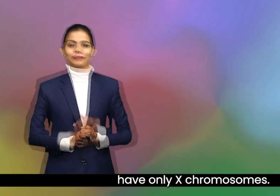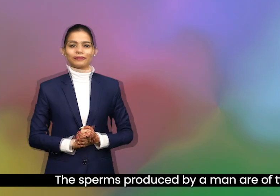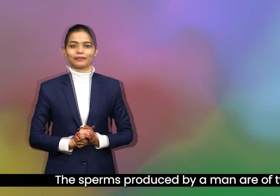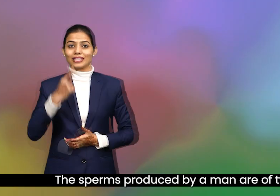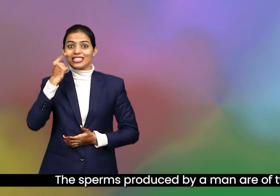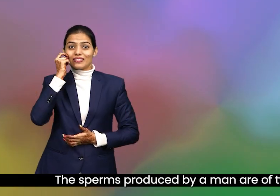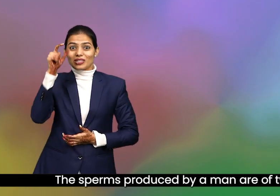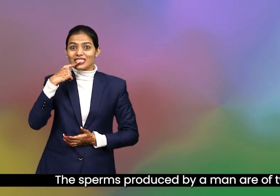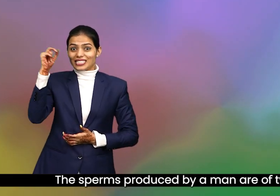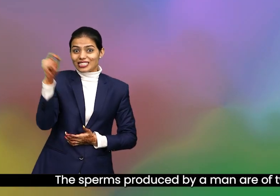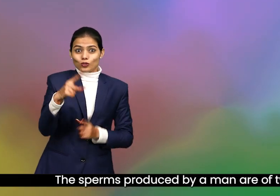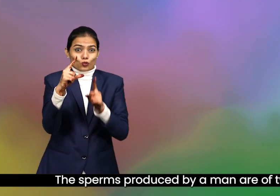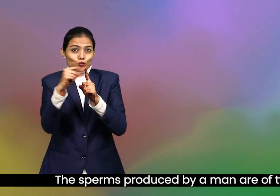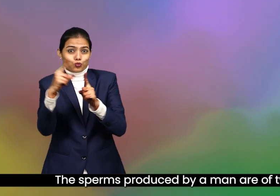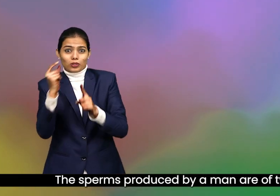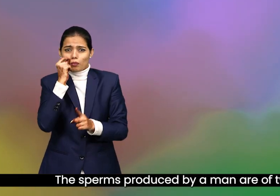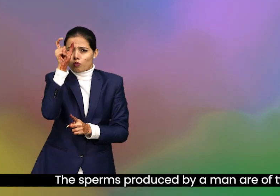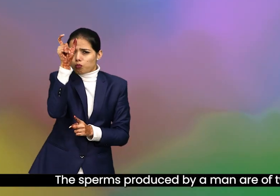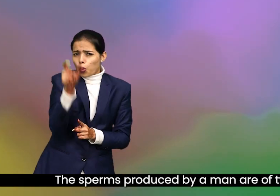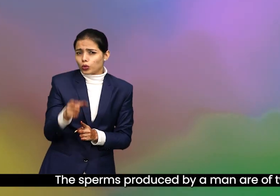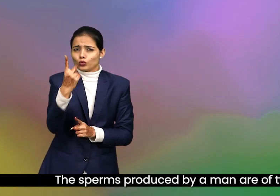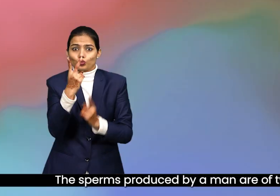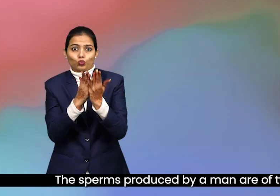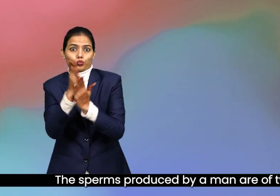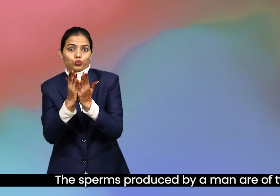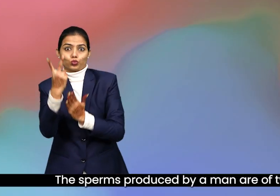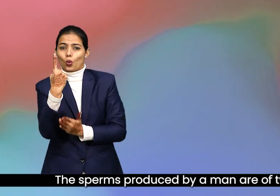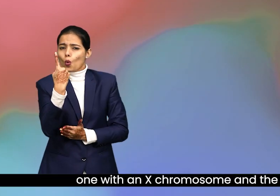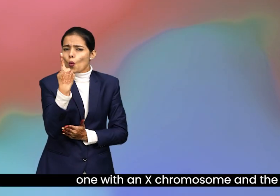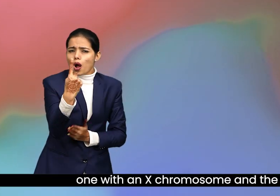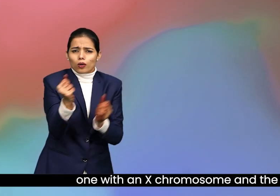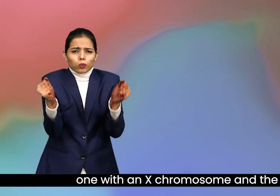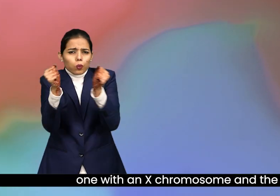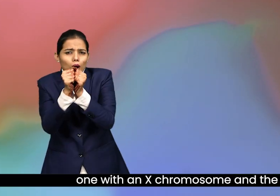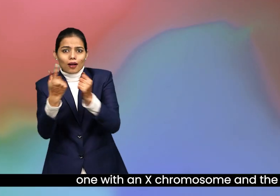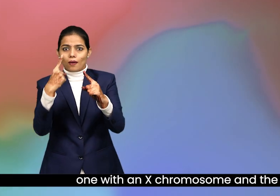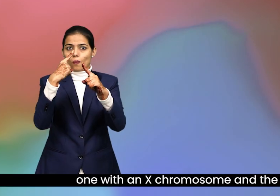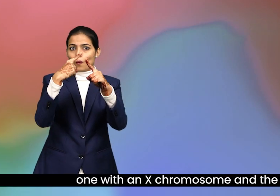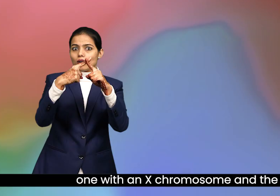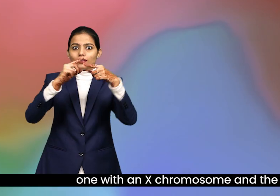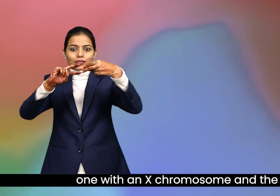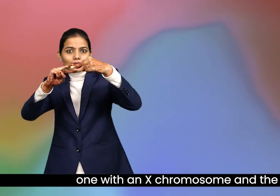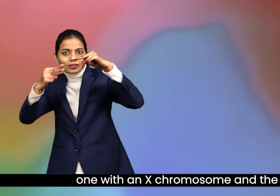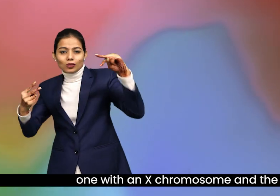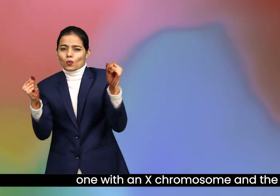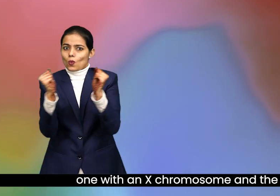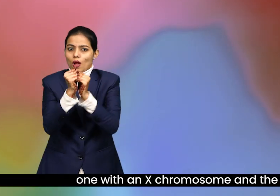The ஒரு sperms மனிதனால் உற்பத்தி produced by a செய்யப்படும் man are விந்தணுக்கள் of two types. One இரண்டு with an வகைகளில், X ஒன்று X chromosome நிறப்புரி and the